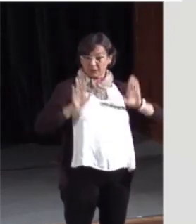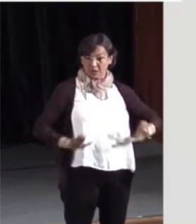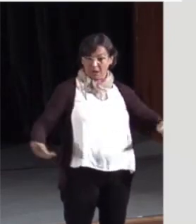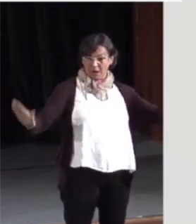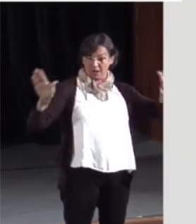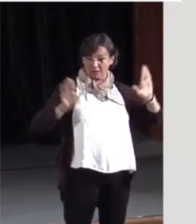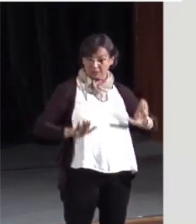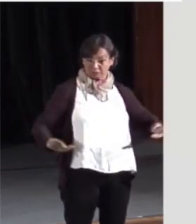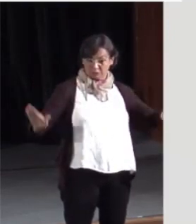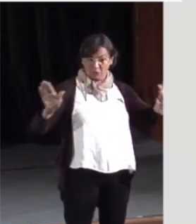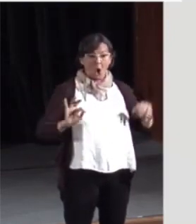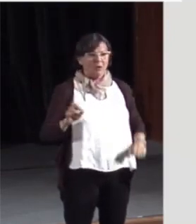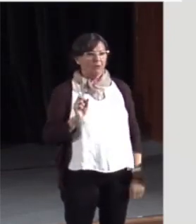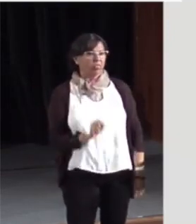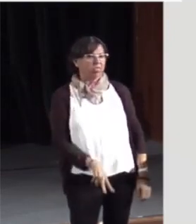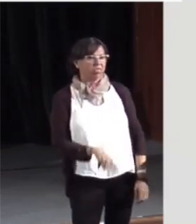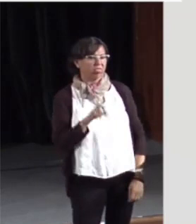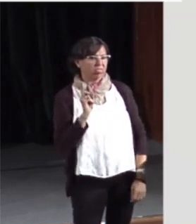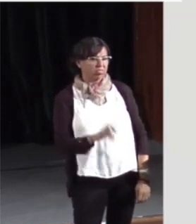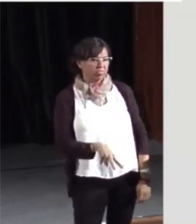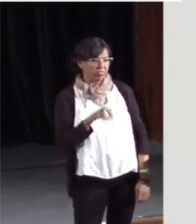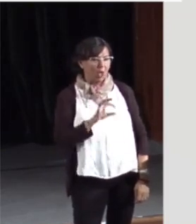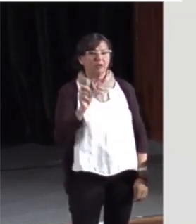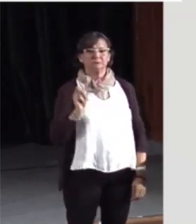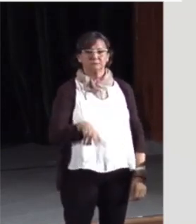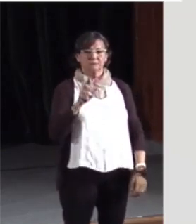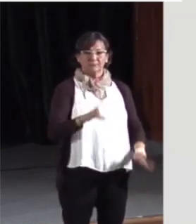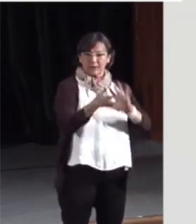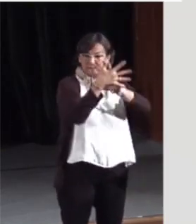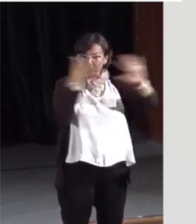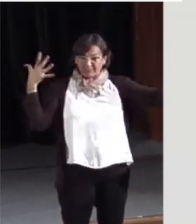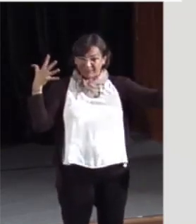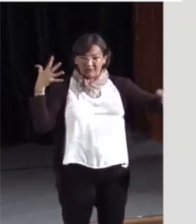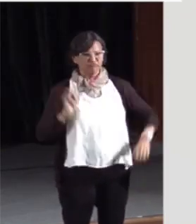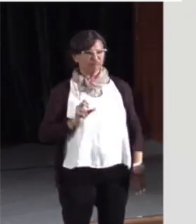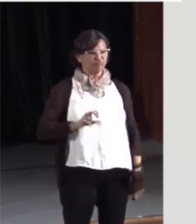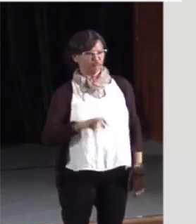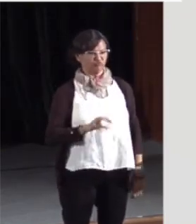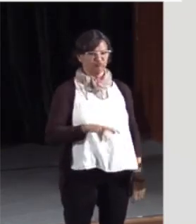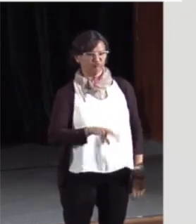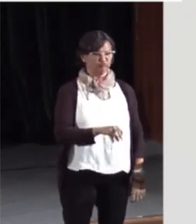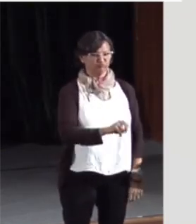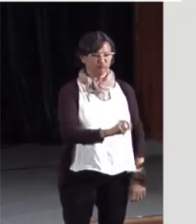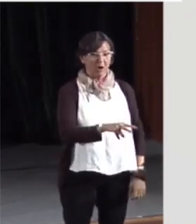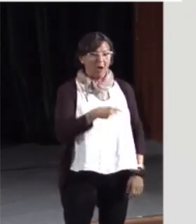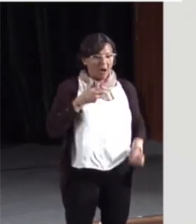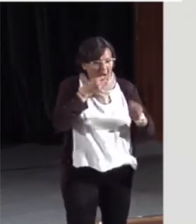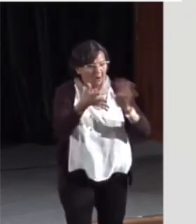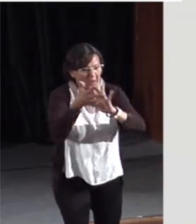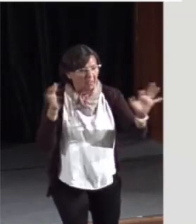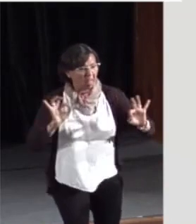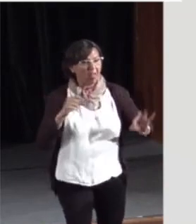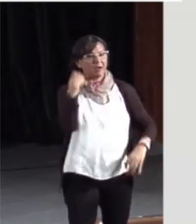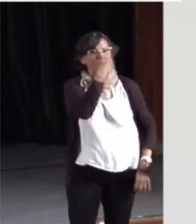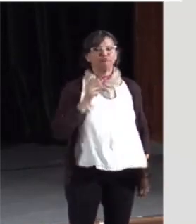decisión. Andar. Si tú andas de manera lenta, puedes hacerlo sin ningún tipo de componente bucal, o sí, este